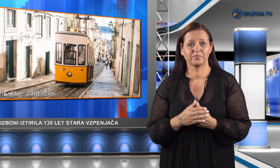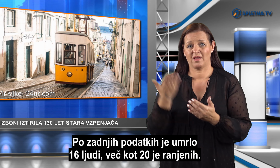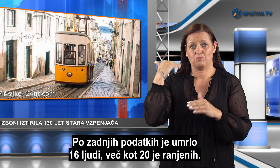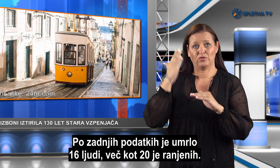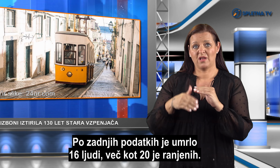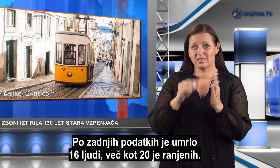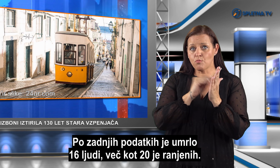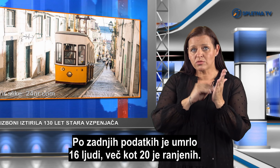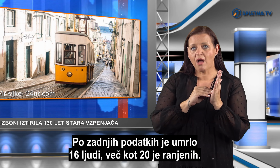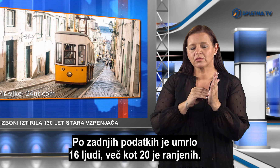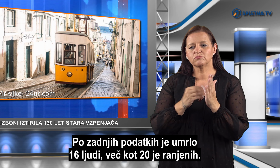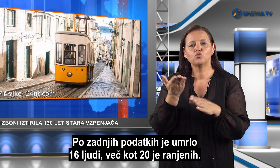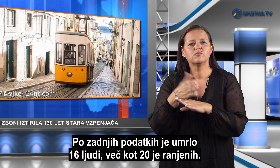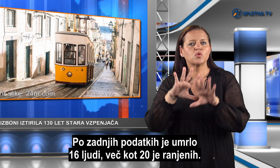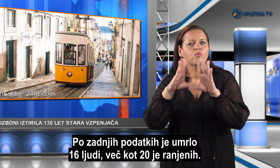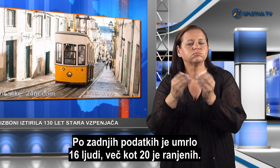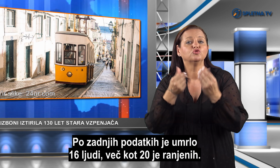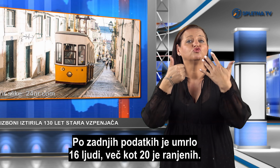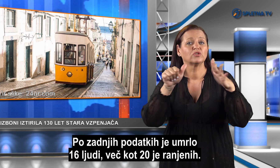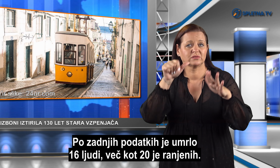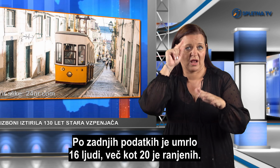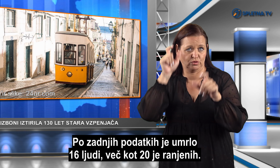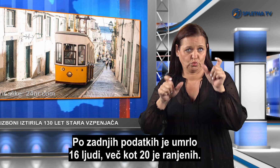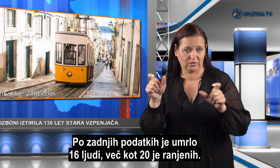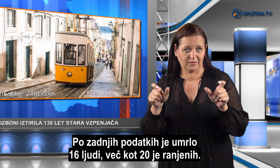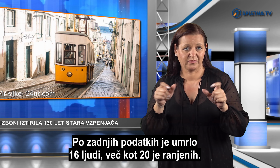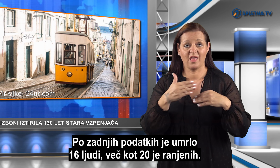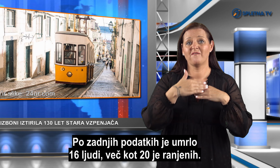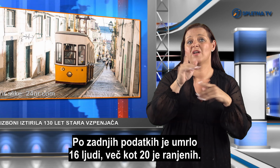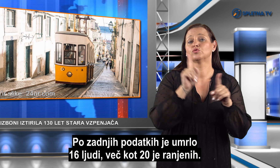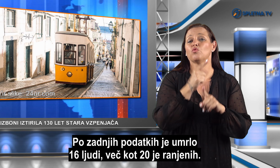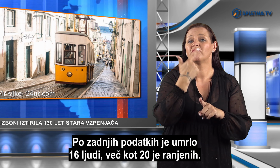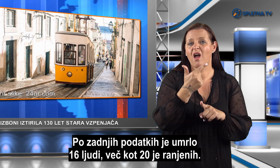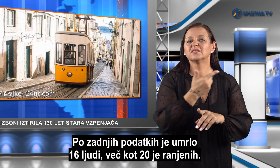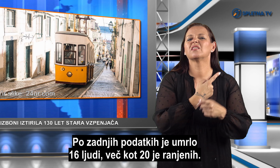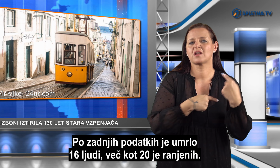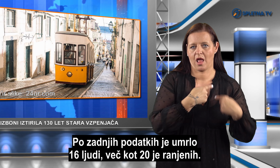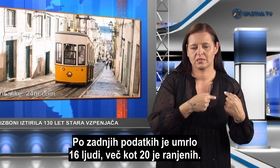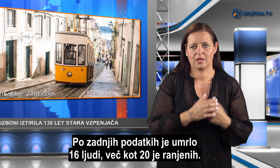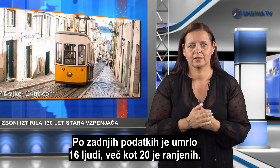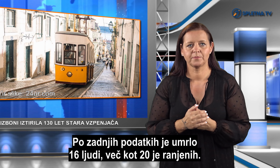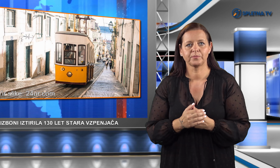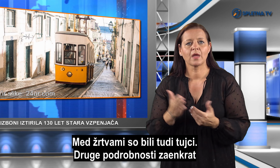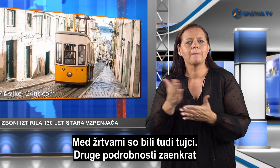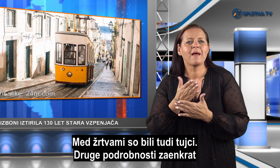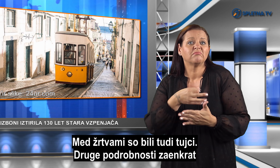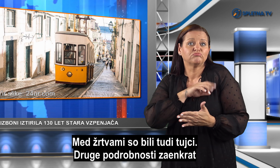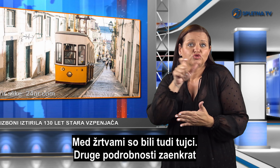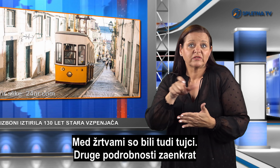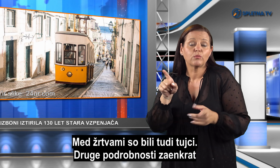Po zadnjih podatkih je umrlo 16 ljudi, več kot 20 je ranjenih. Med žrtvami so bili